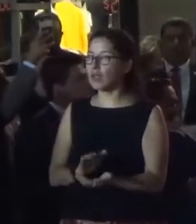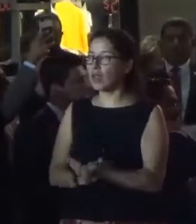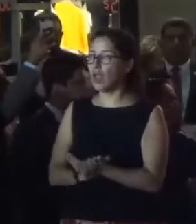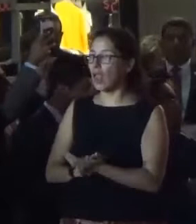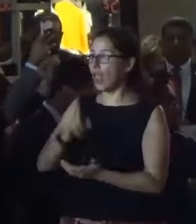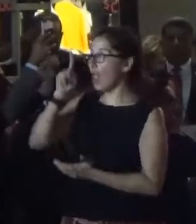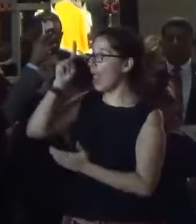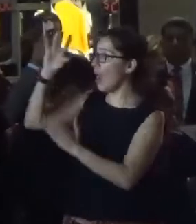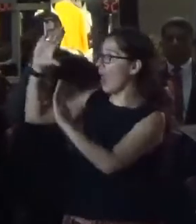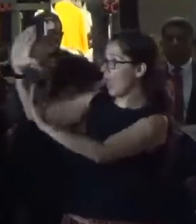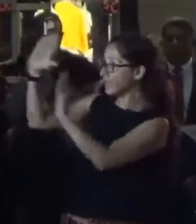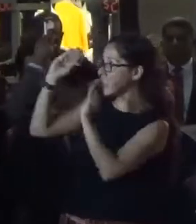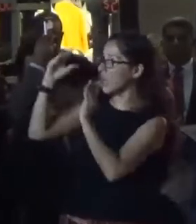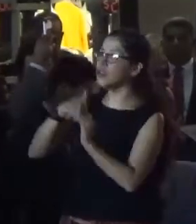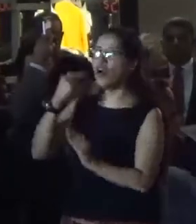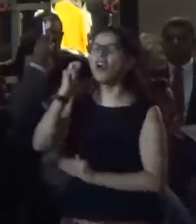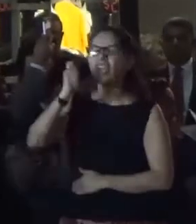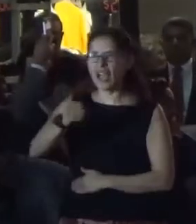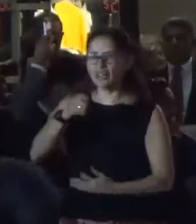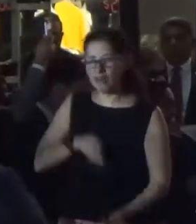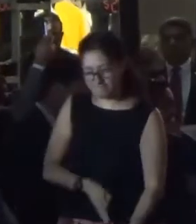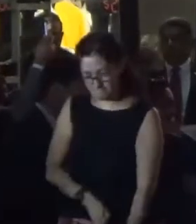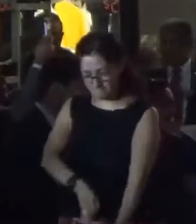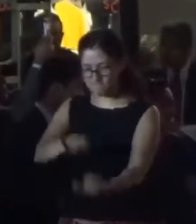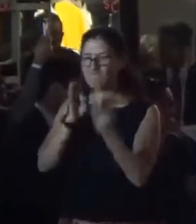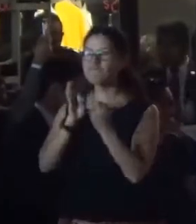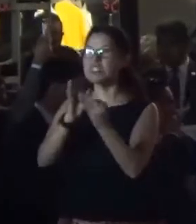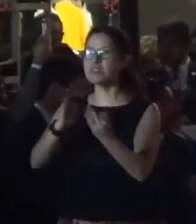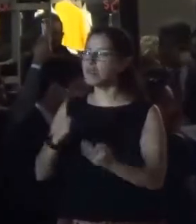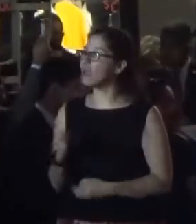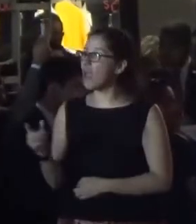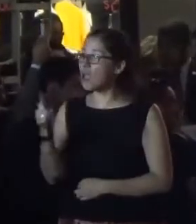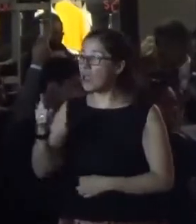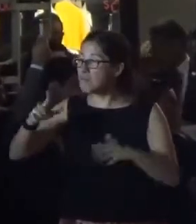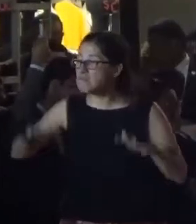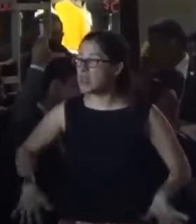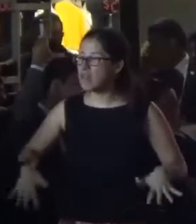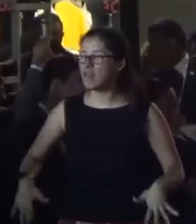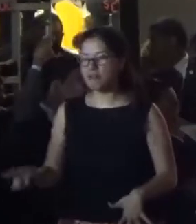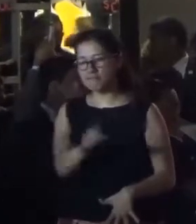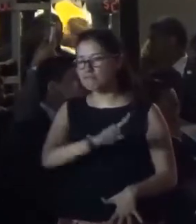nota completa, nuestra página